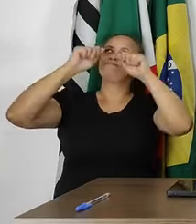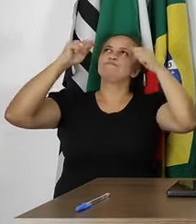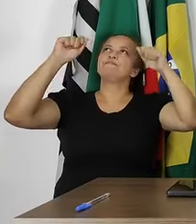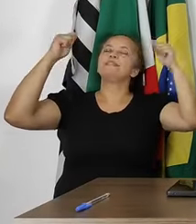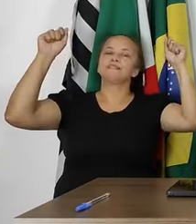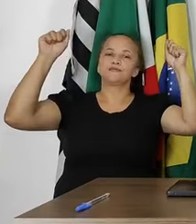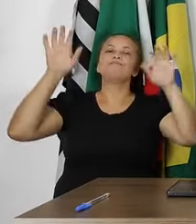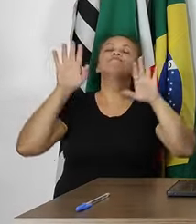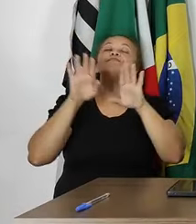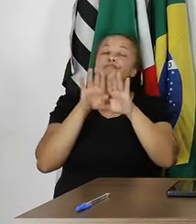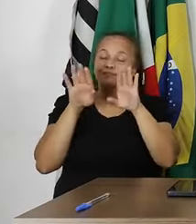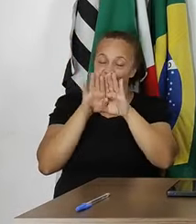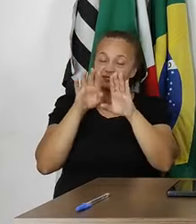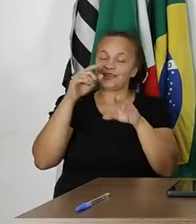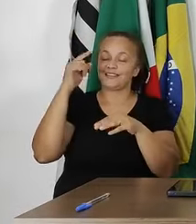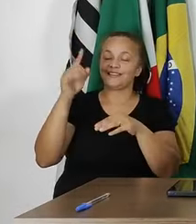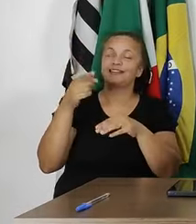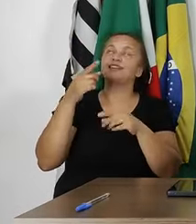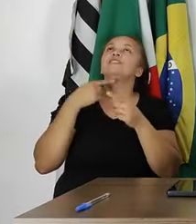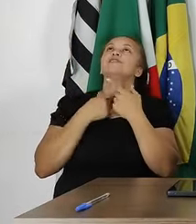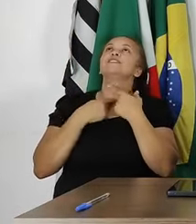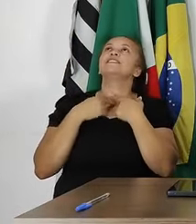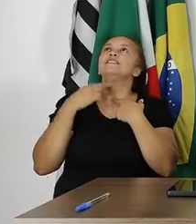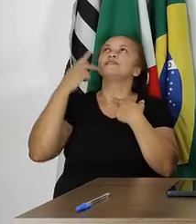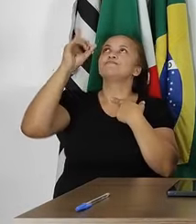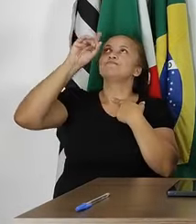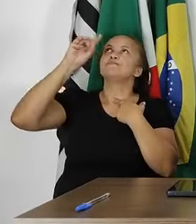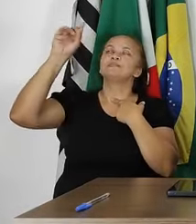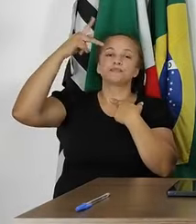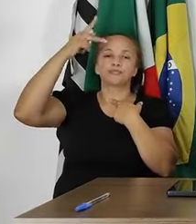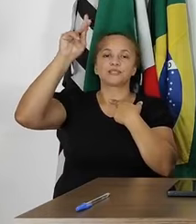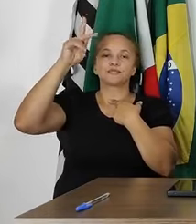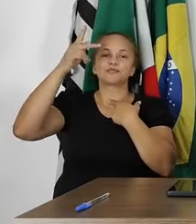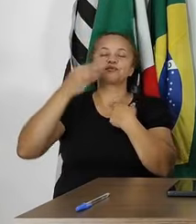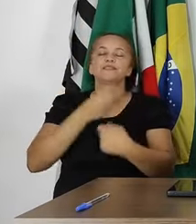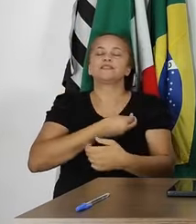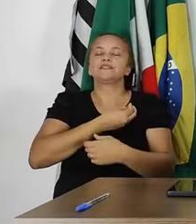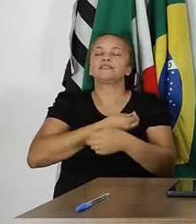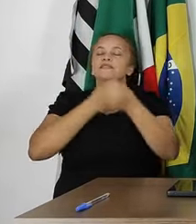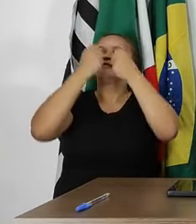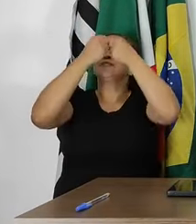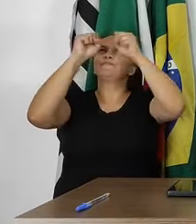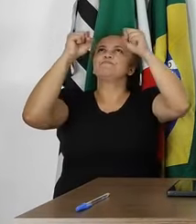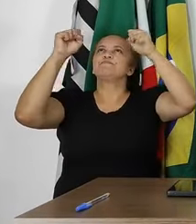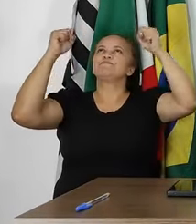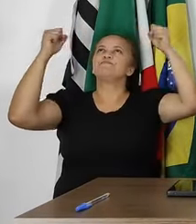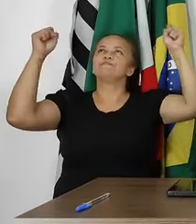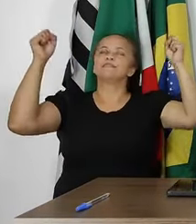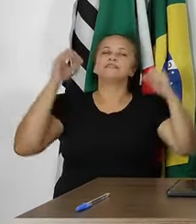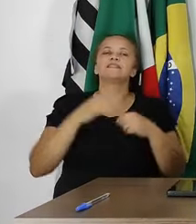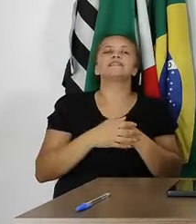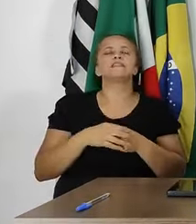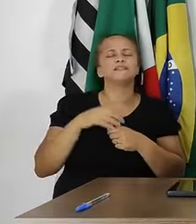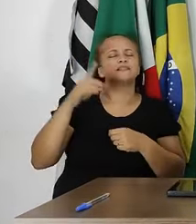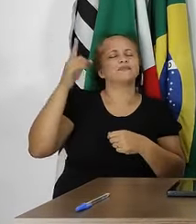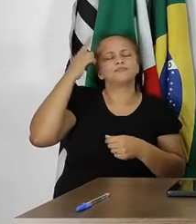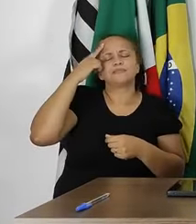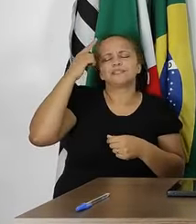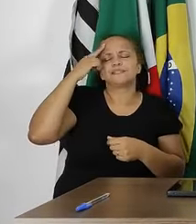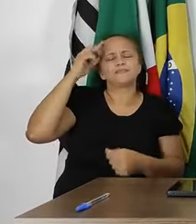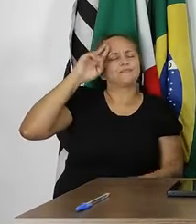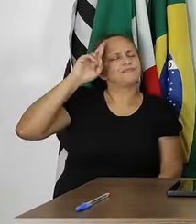meus caminhos mais altos do que os vossos caminhos. E os meus pensamentos, diz o Senhor, eles são muito